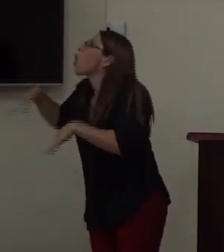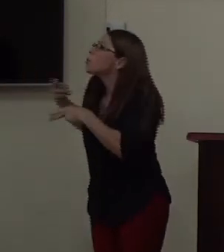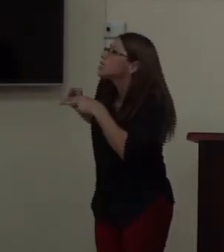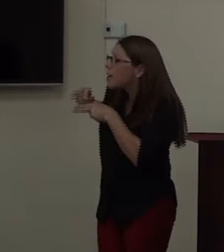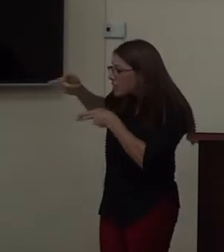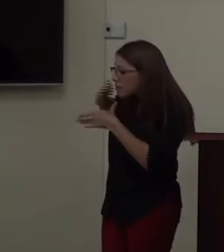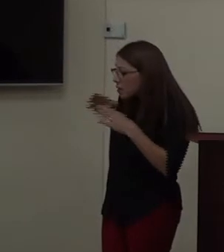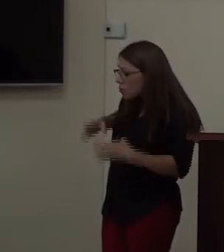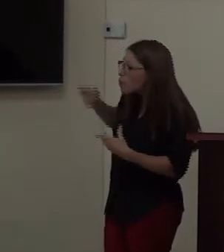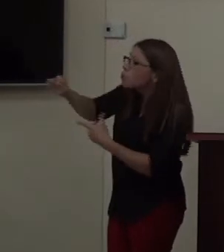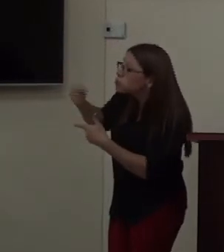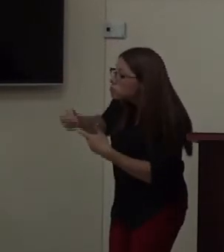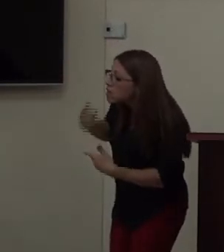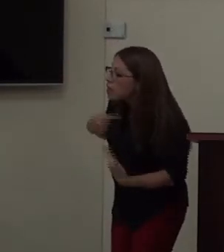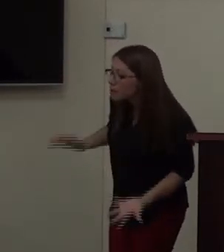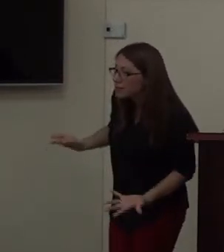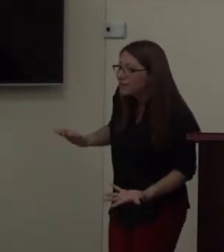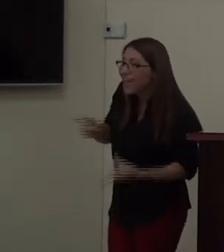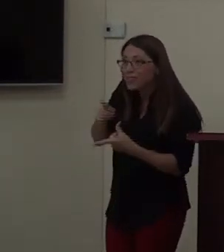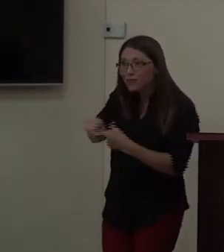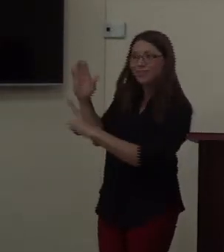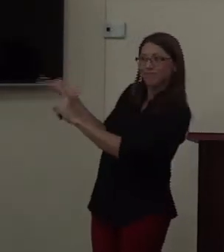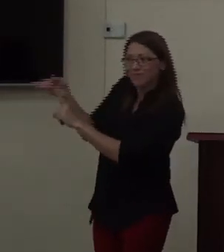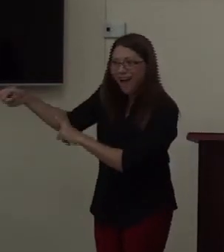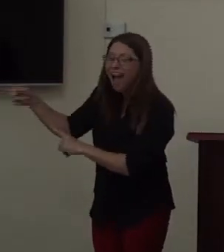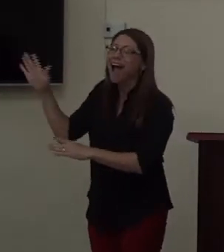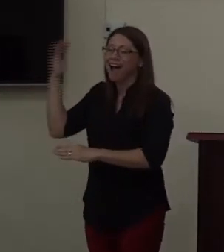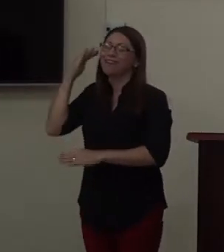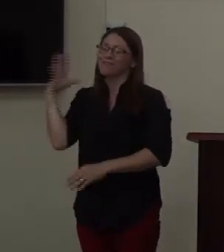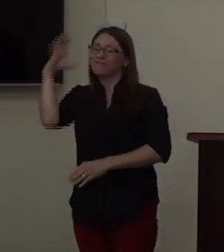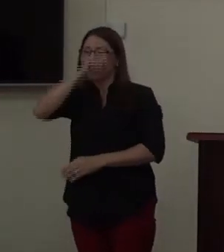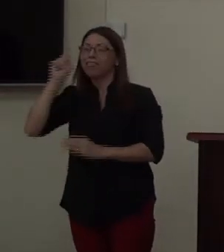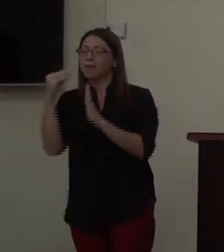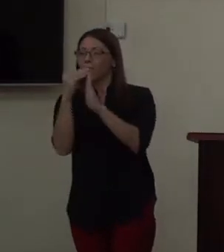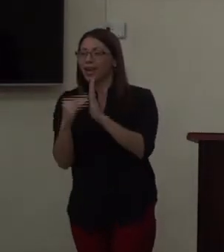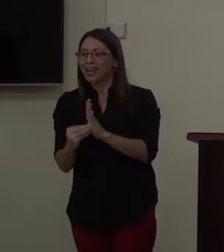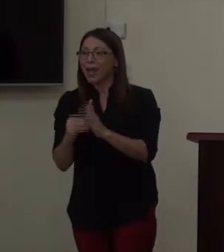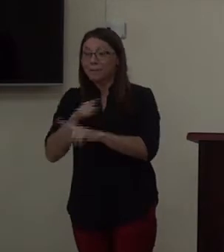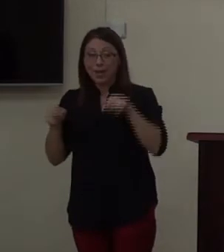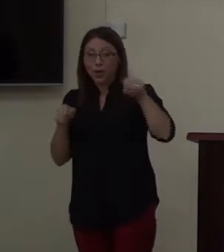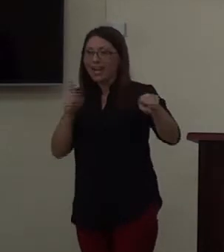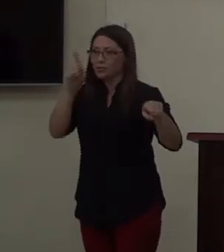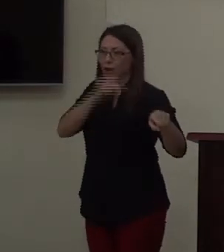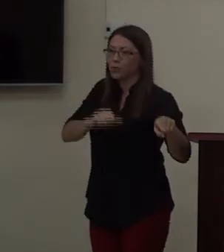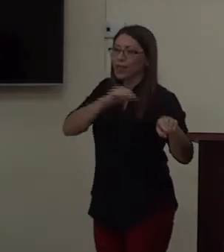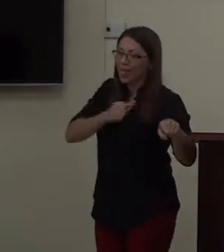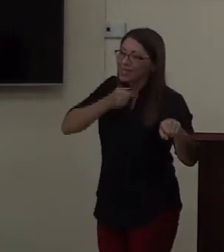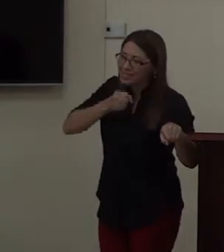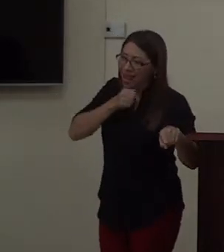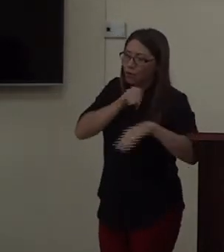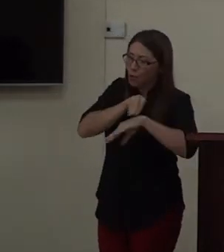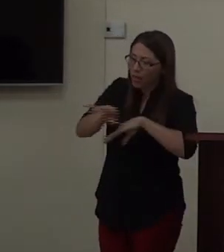señora y la terminó convenciendo de que había que poner eso, ¿verdad? Pero era una autoridad anciano y un portador de